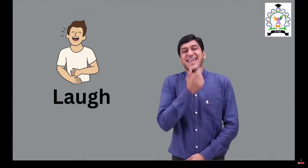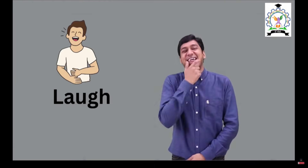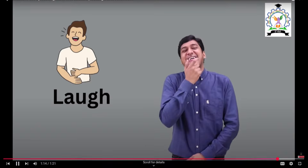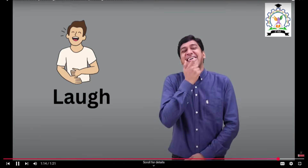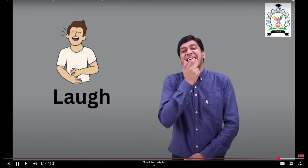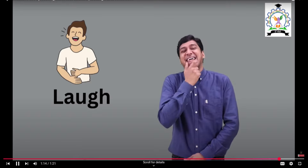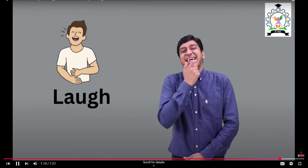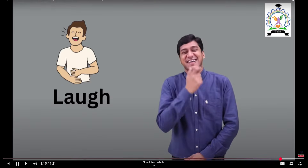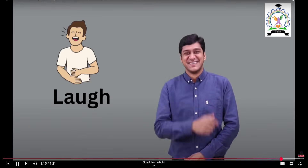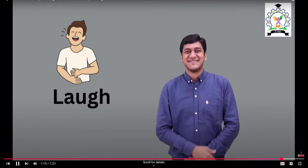हंसना,